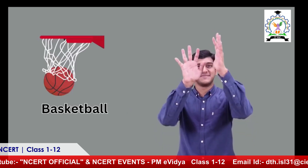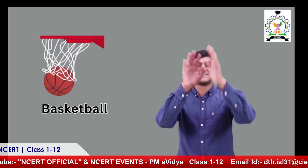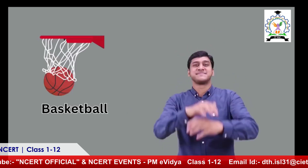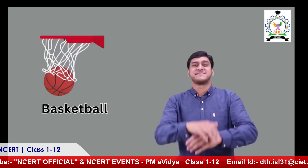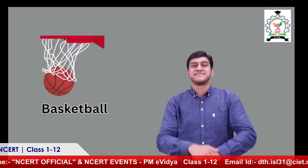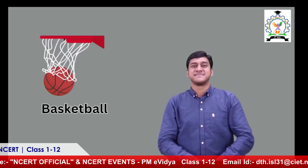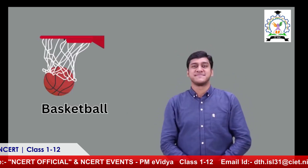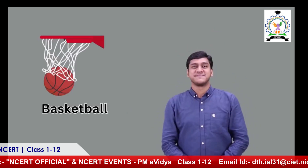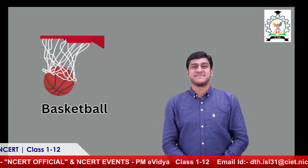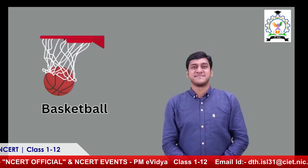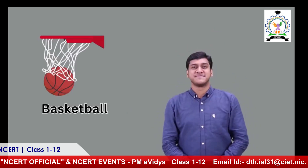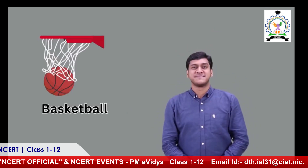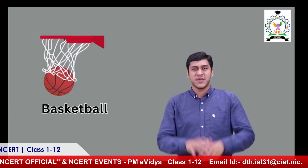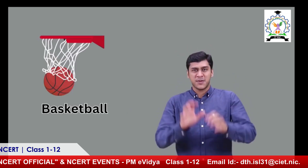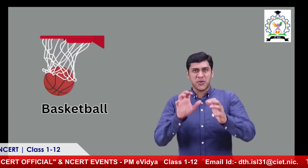बास्केटबॉल।